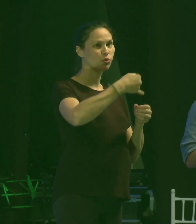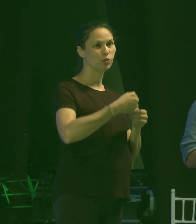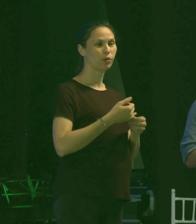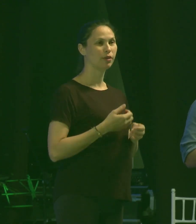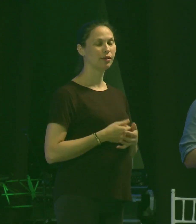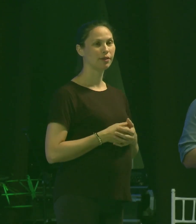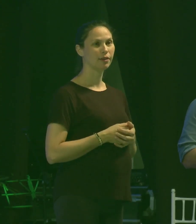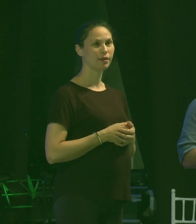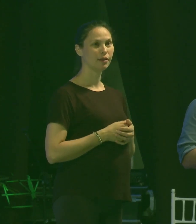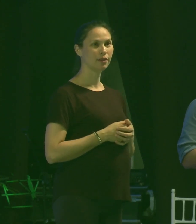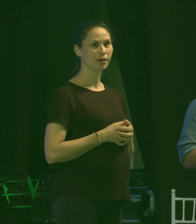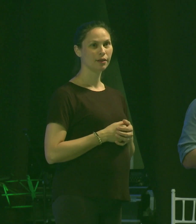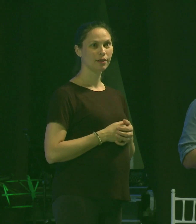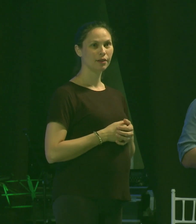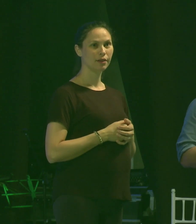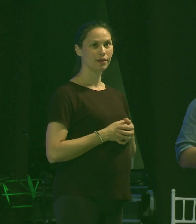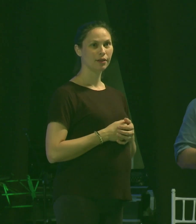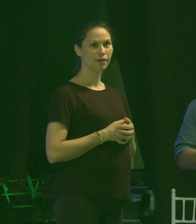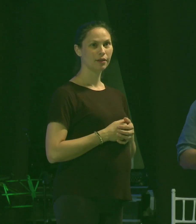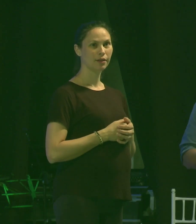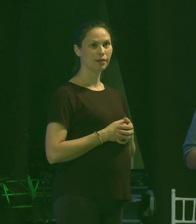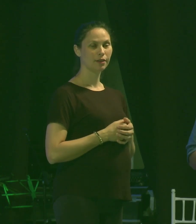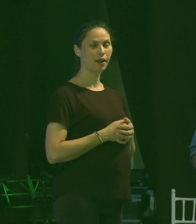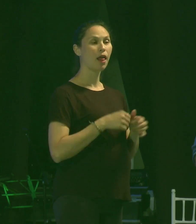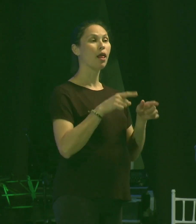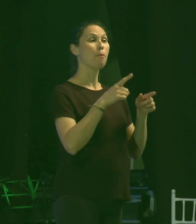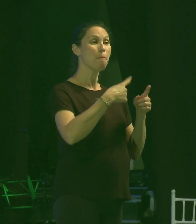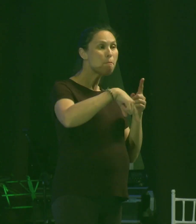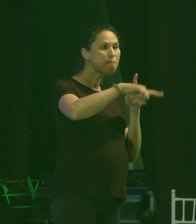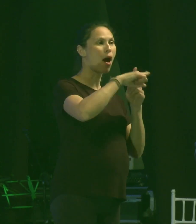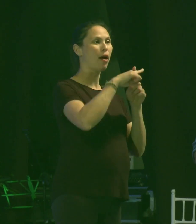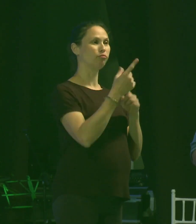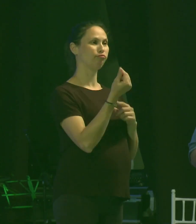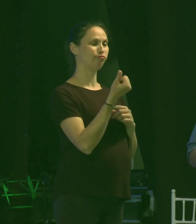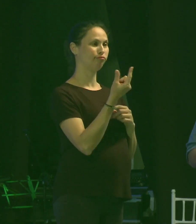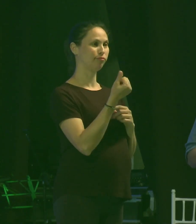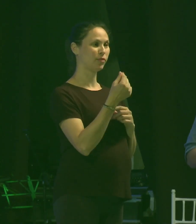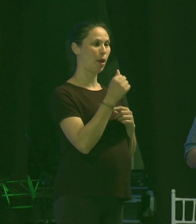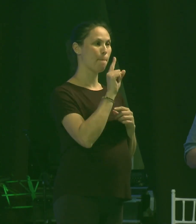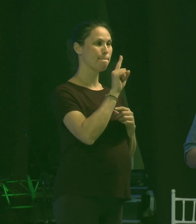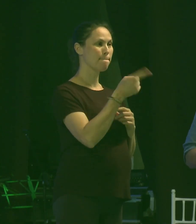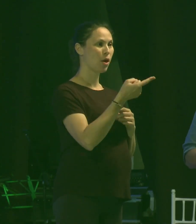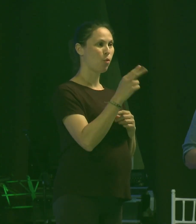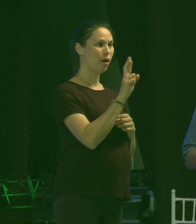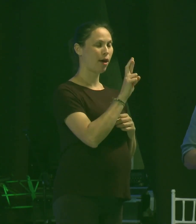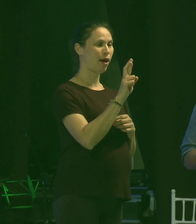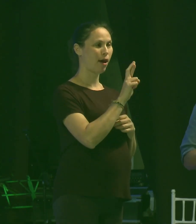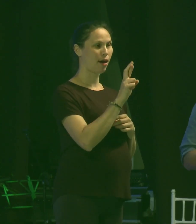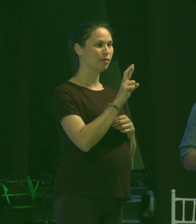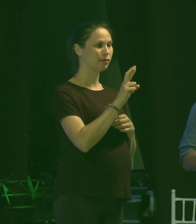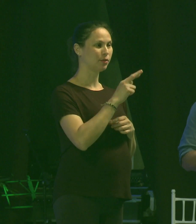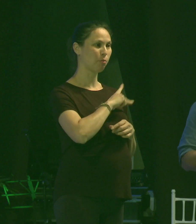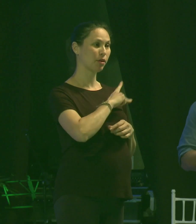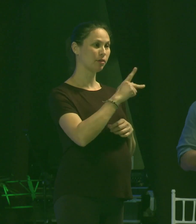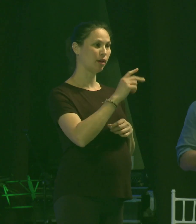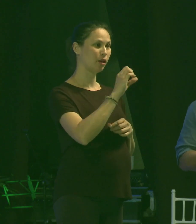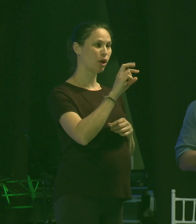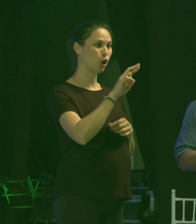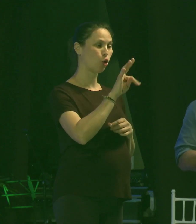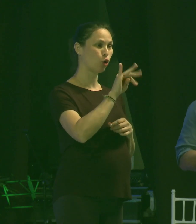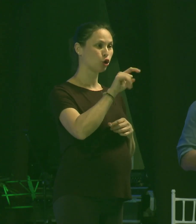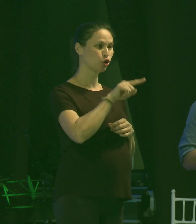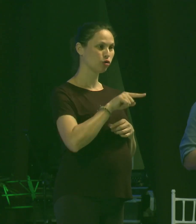Mais a importância de R$ 1.000 das mãos do nosso presidente Ortiz pessoal,